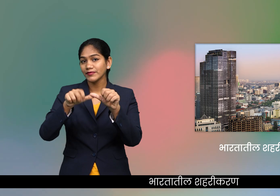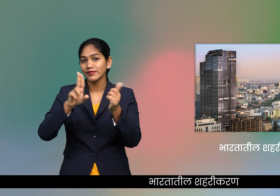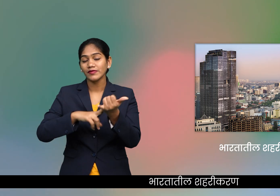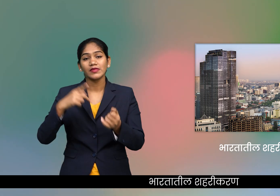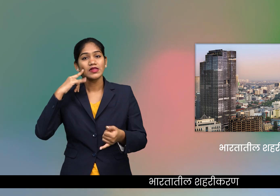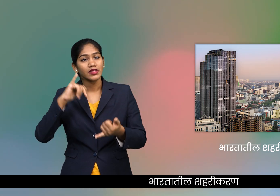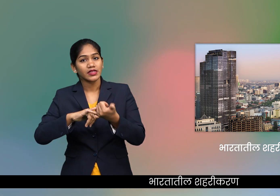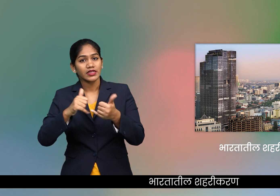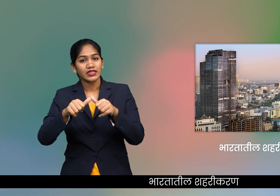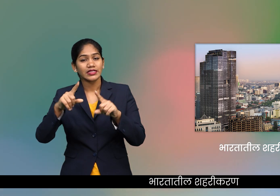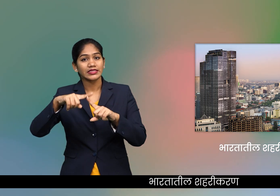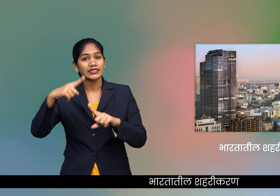भारतातील शहरीकरण.